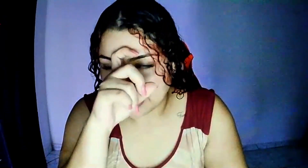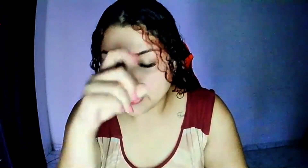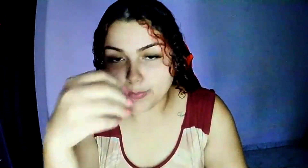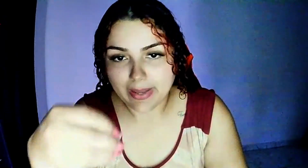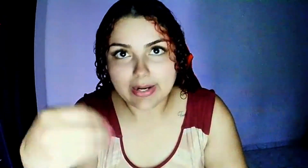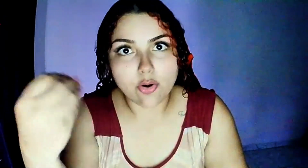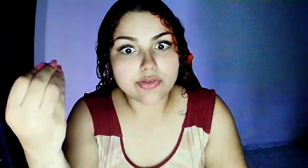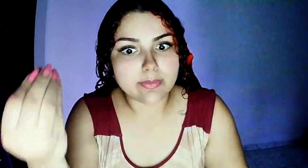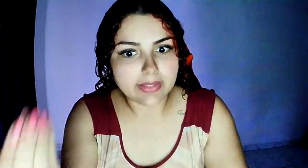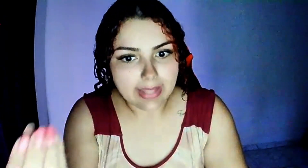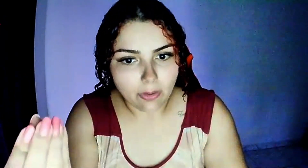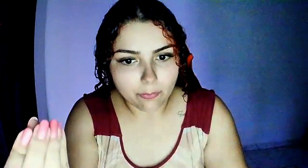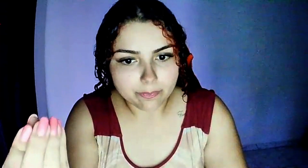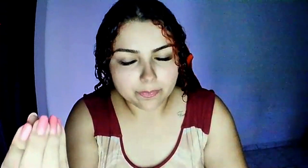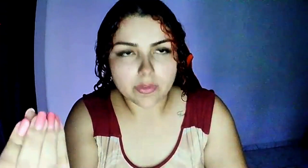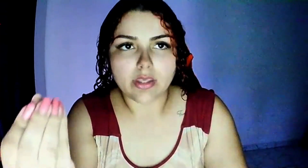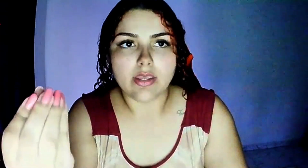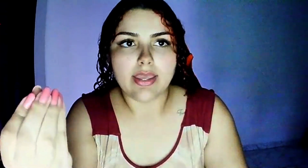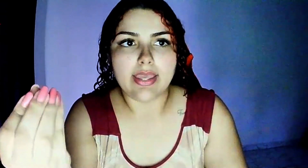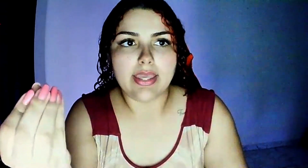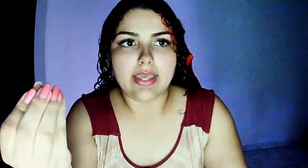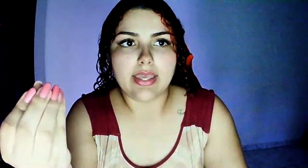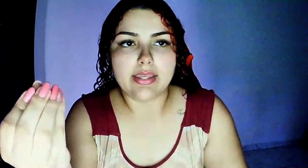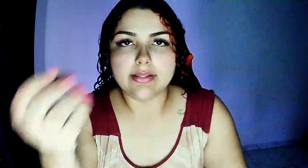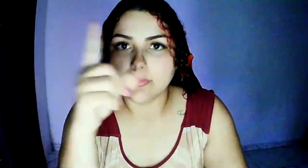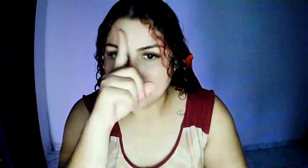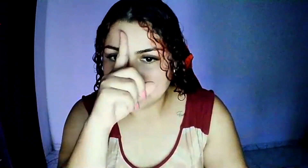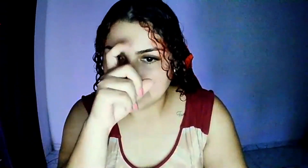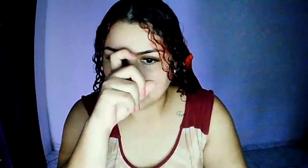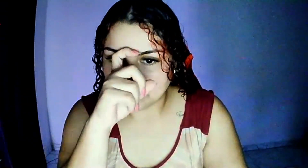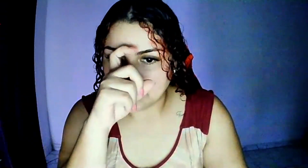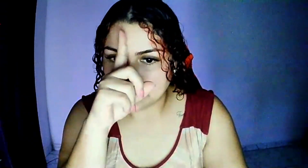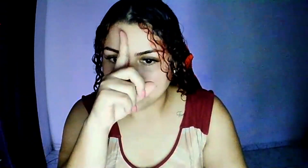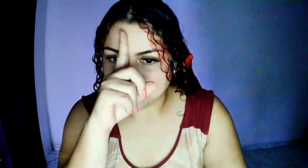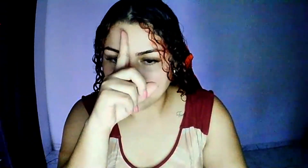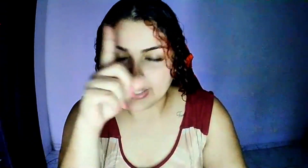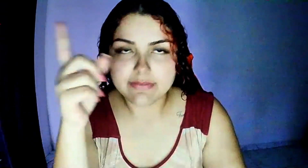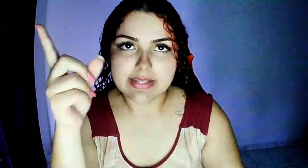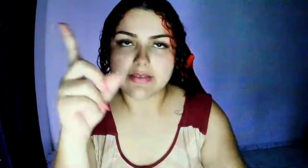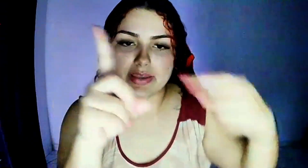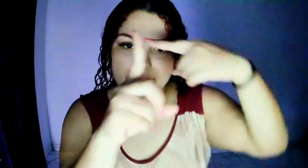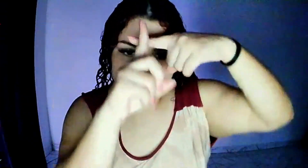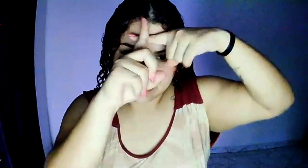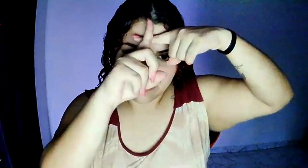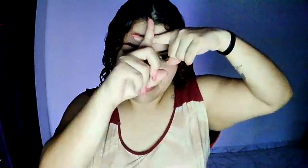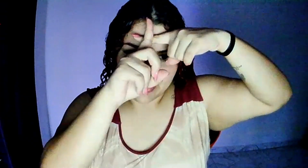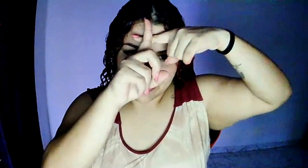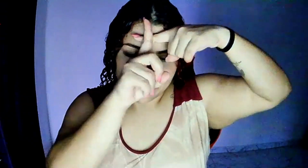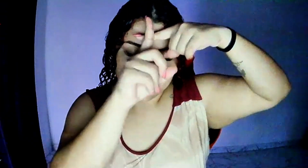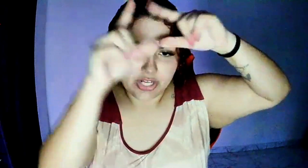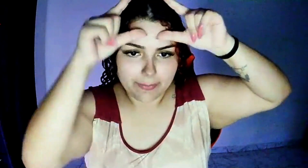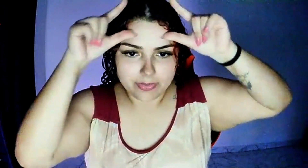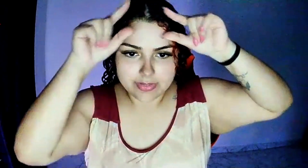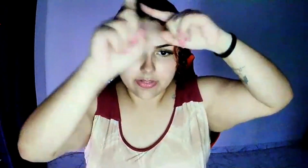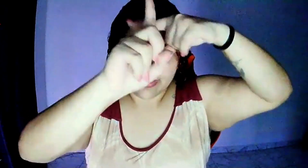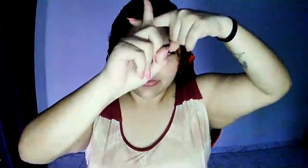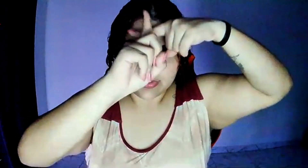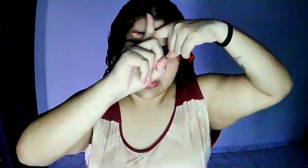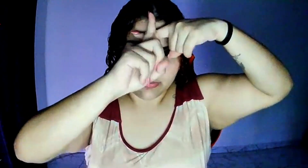verdade, para hospital. Então, esse sinal aqui, ele faz referência também àquele chapéuzinho, mas o